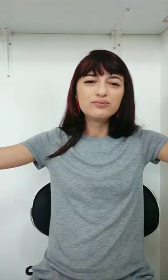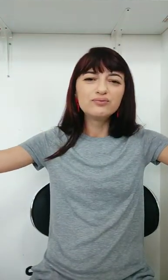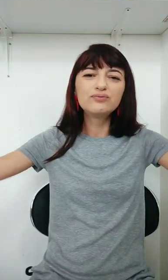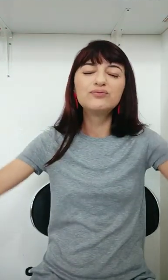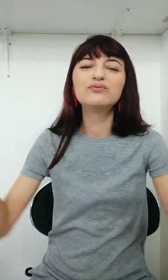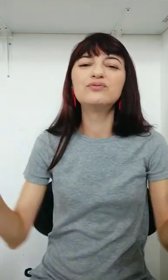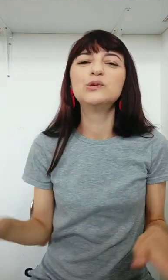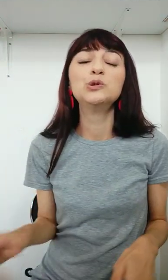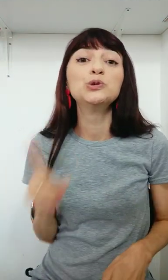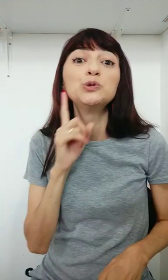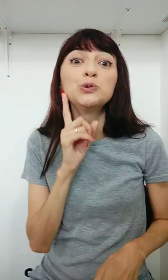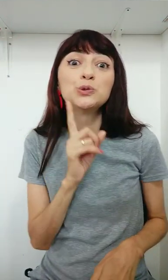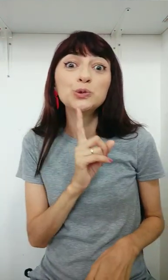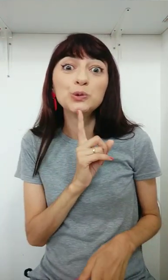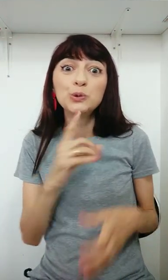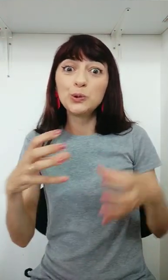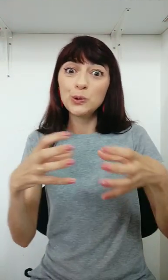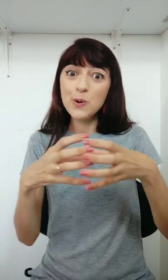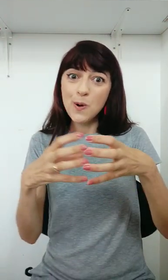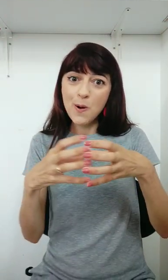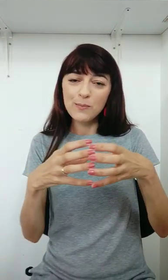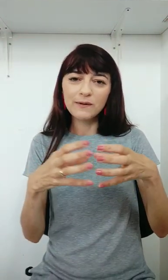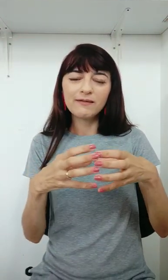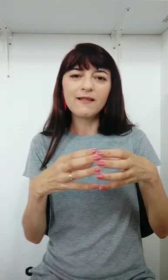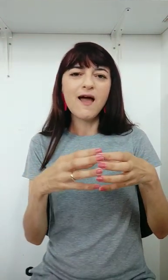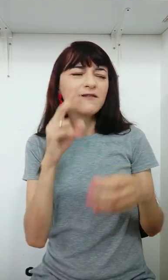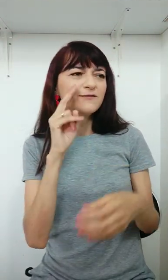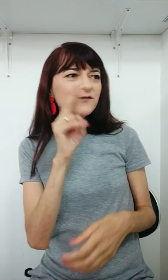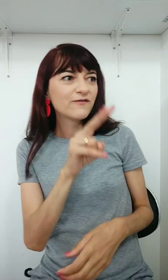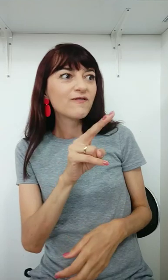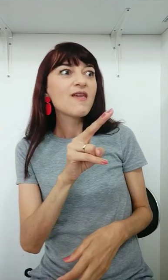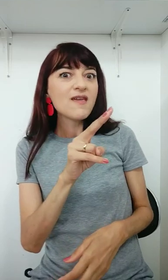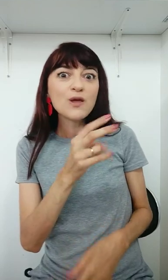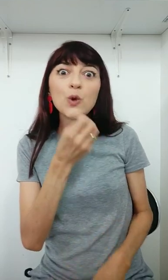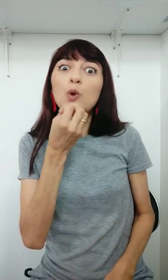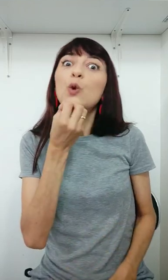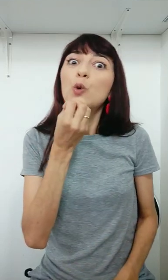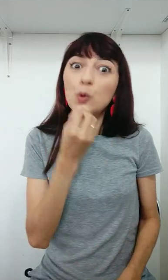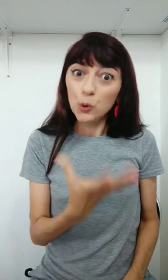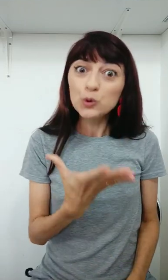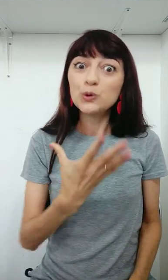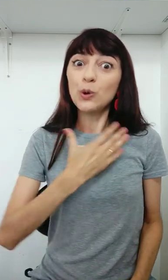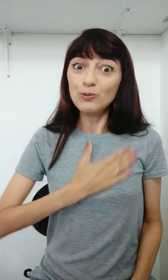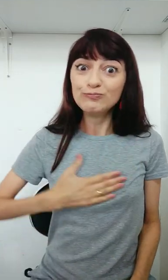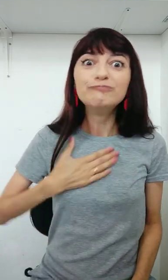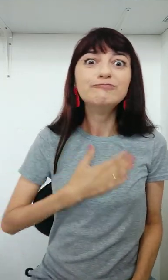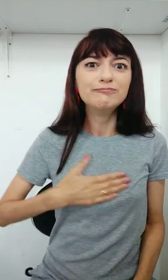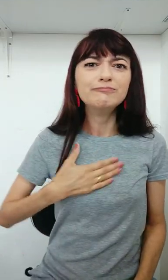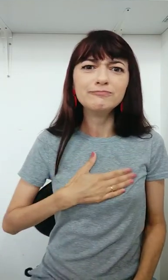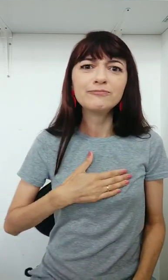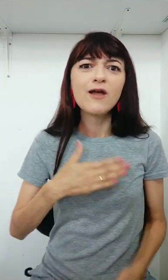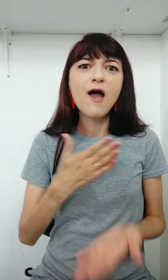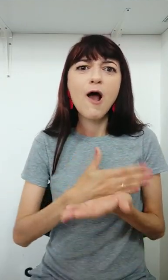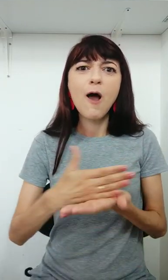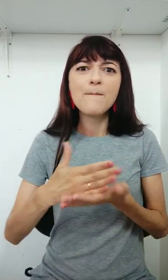Né? Essa expressão já foi aí difundida entre a comunidade surda, né? Então, sempre que vocês verem essa expressão,